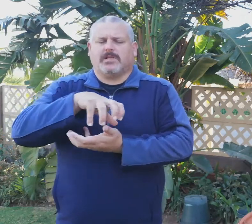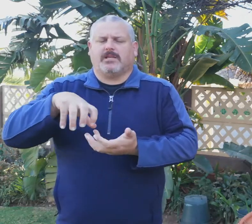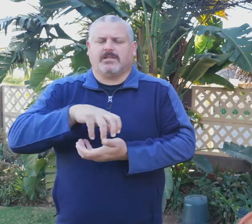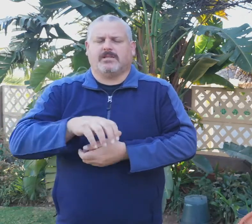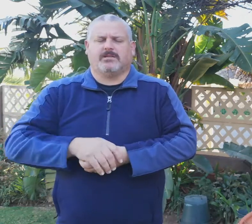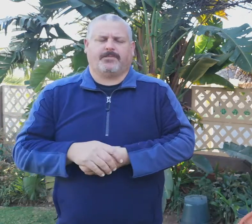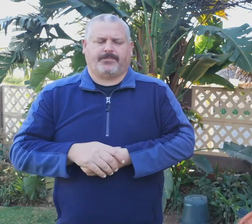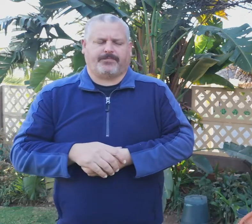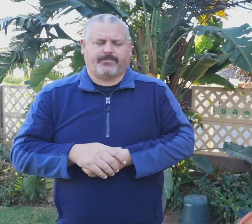circumstances.